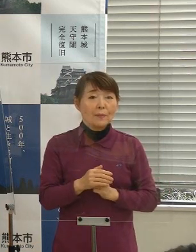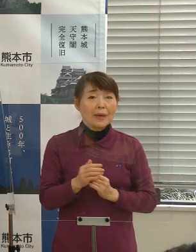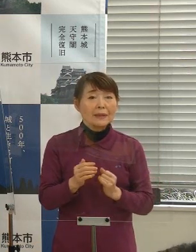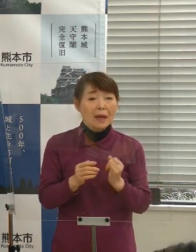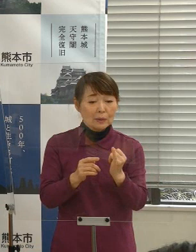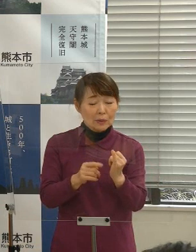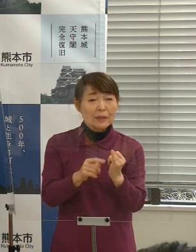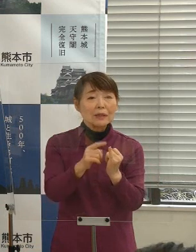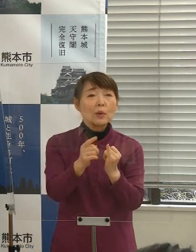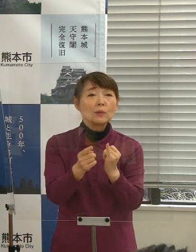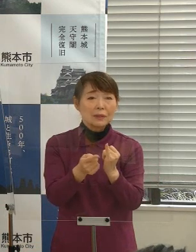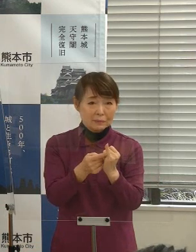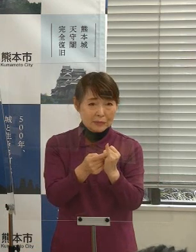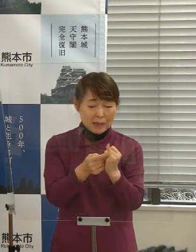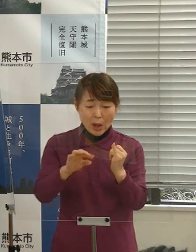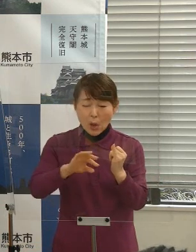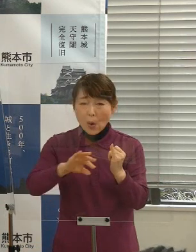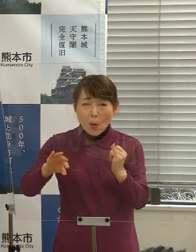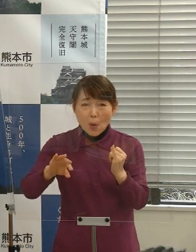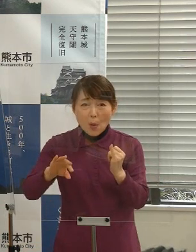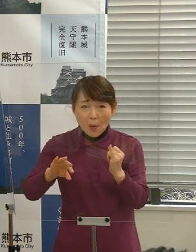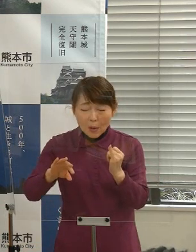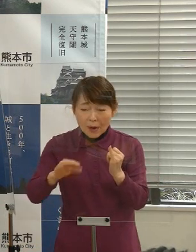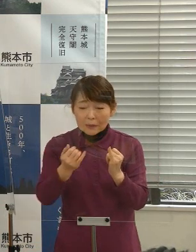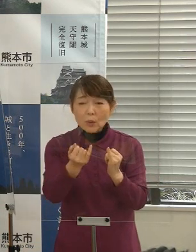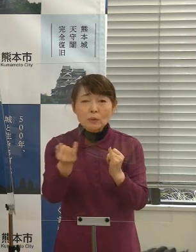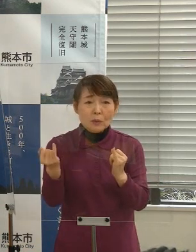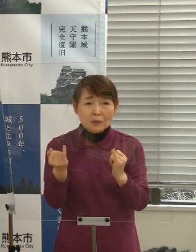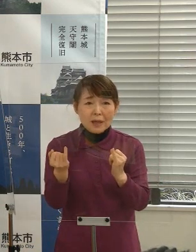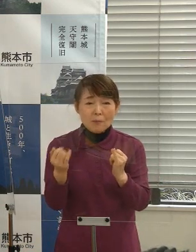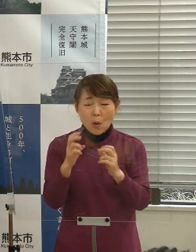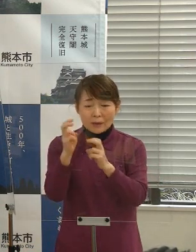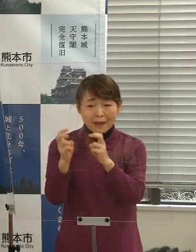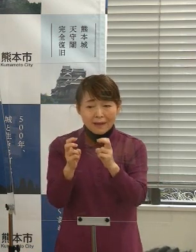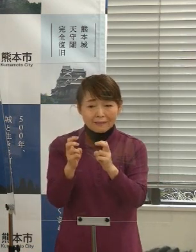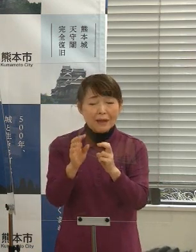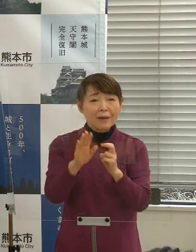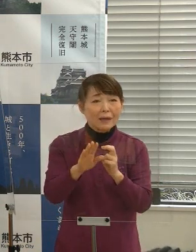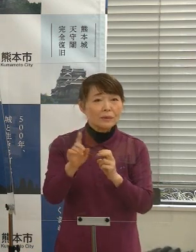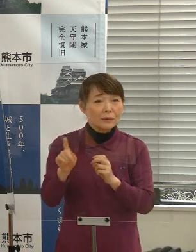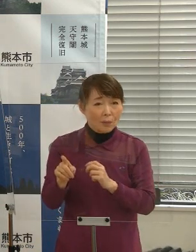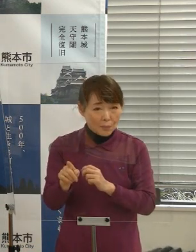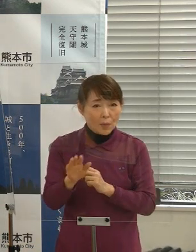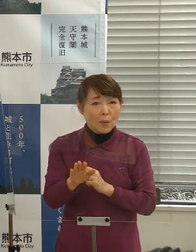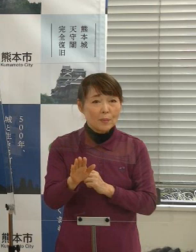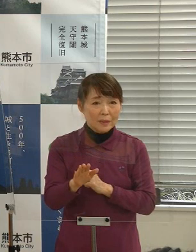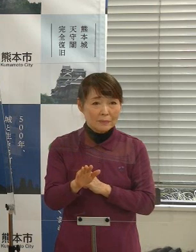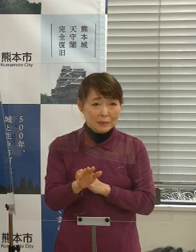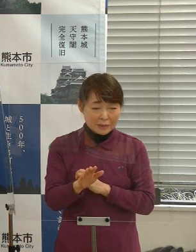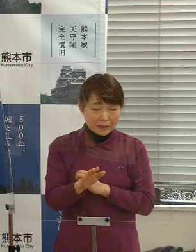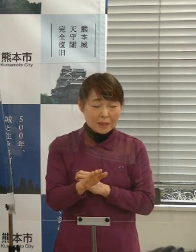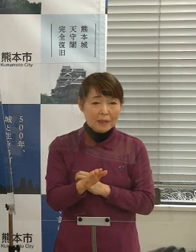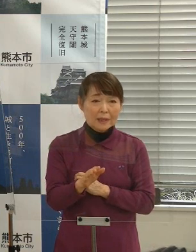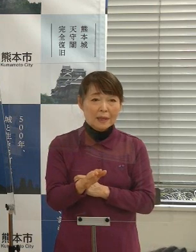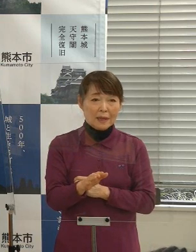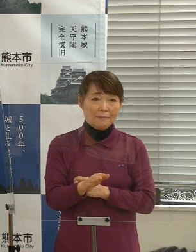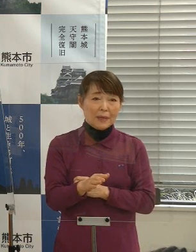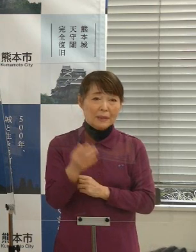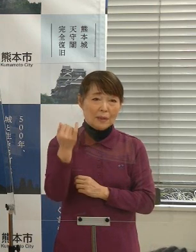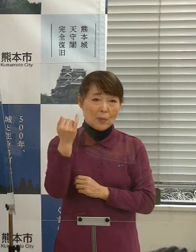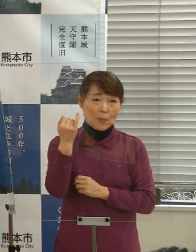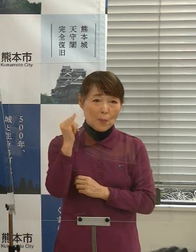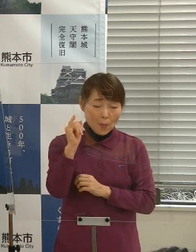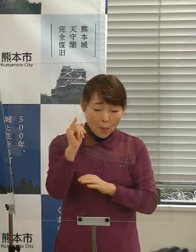の事例で悩んでいらっしゃる方もですね、さっきの母子のですね、そういう、ま